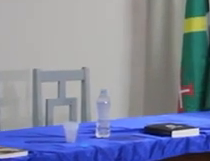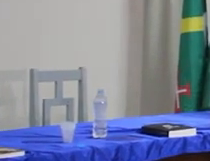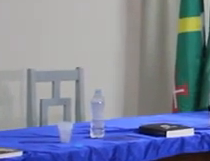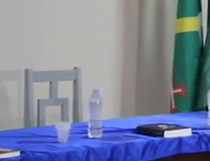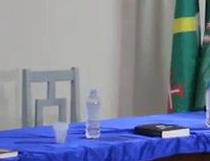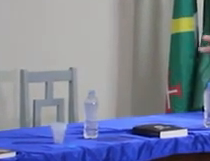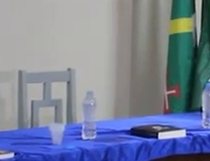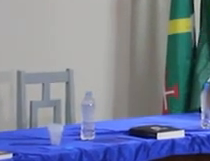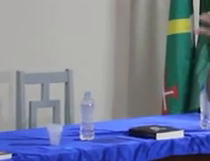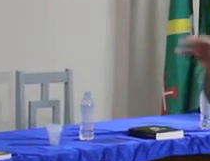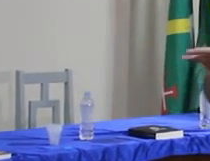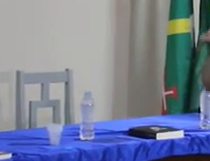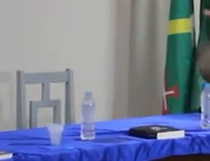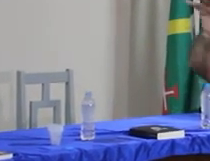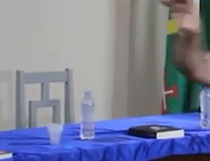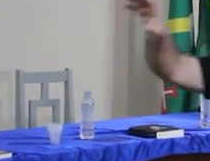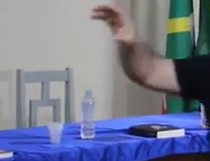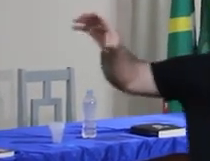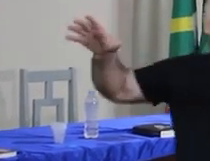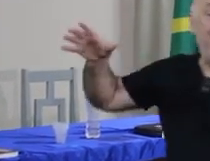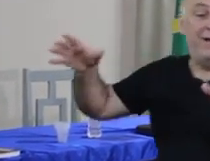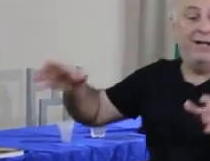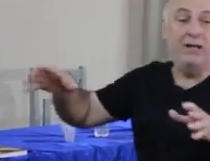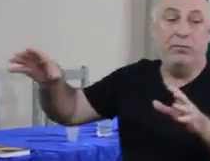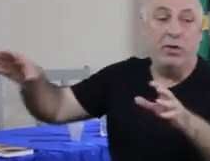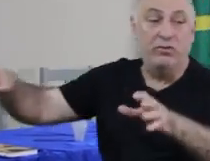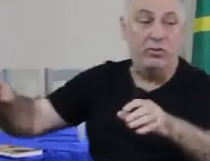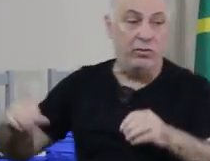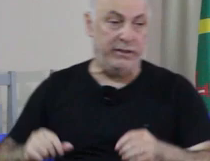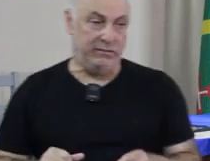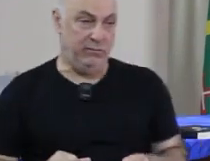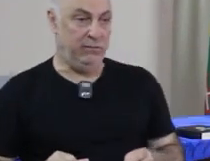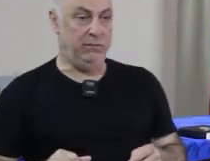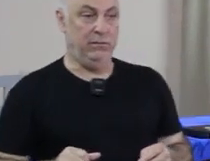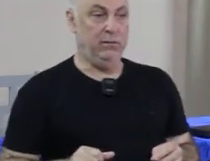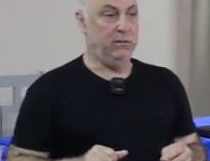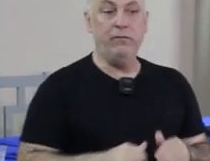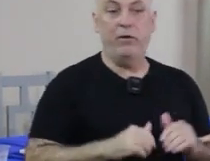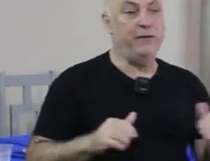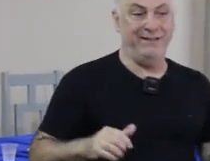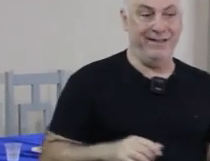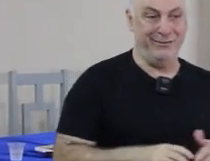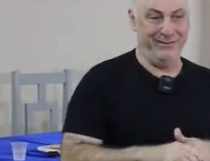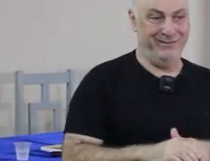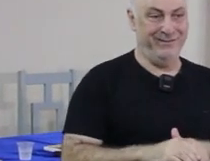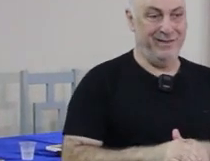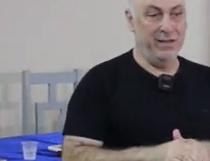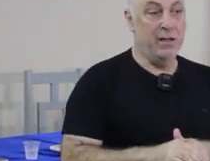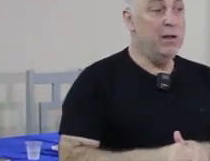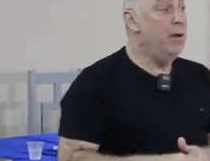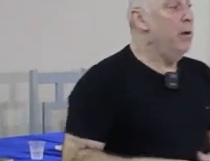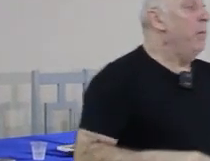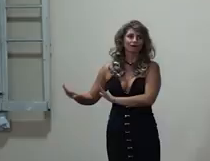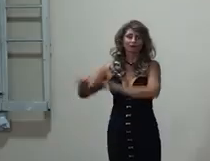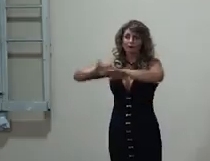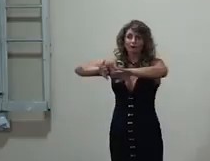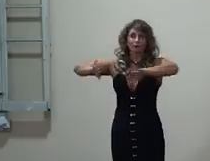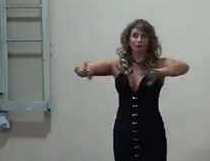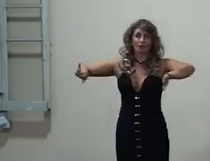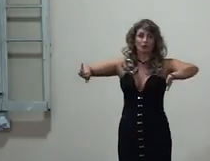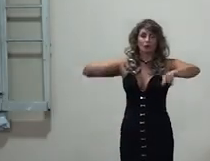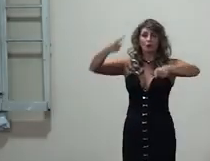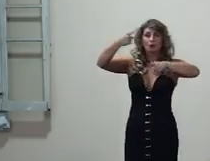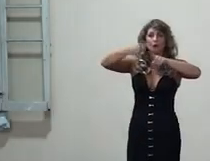puxar para o lado do turismo e falar que o patrimônio histórico é bacana por causa do turismo. Não vou fazer isso. Porque